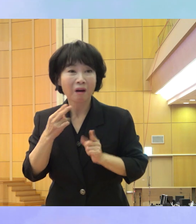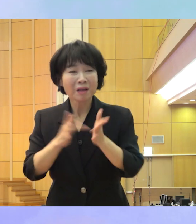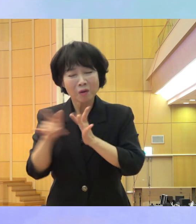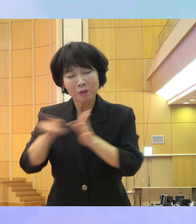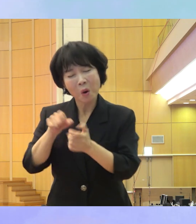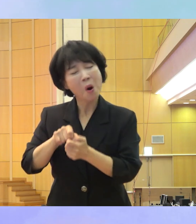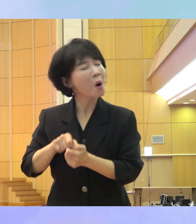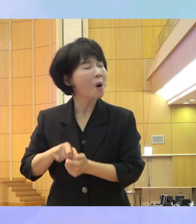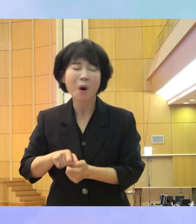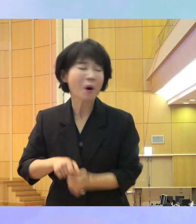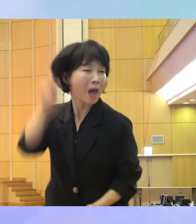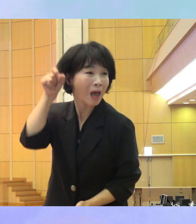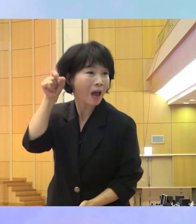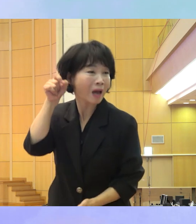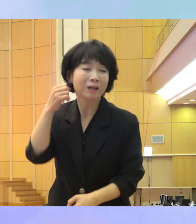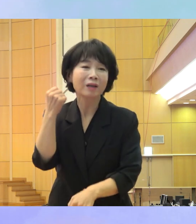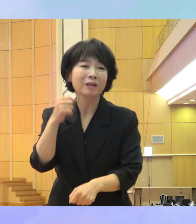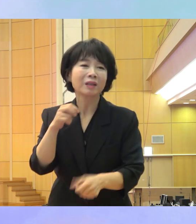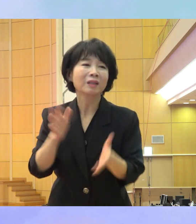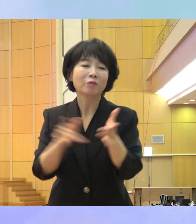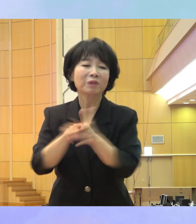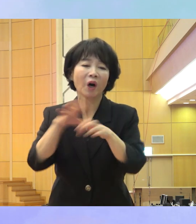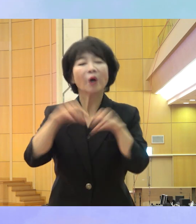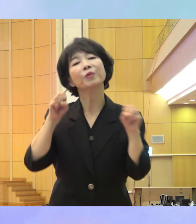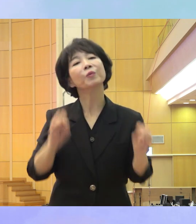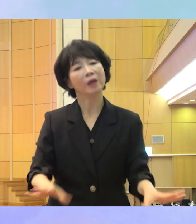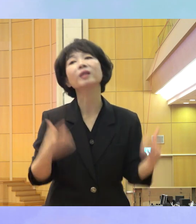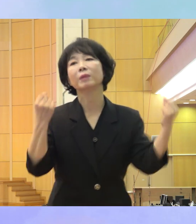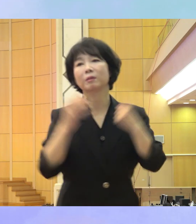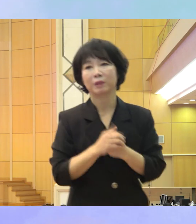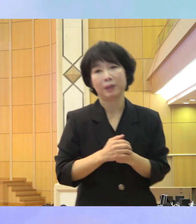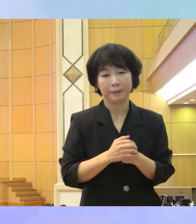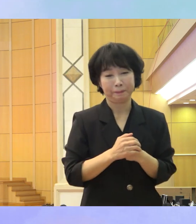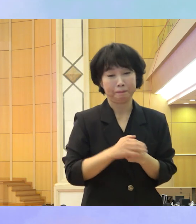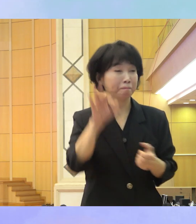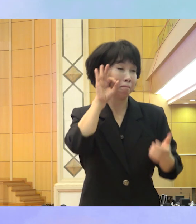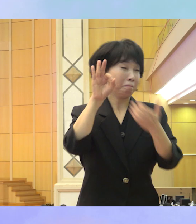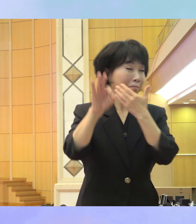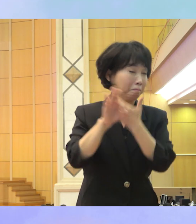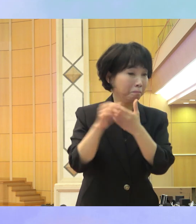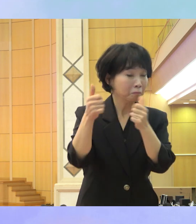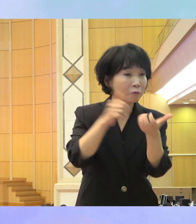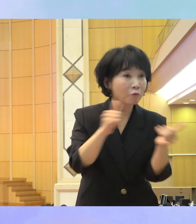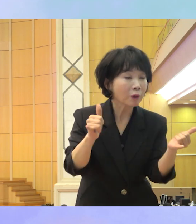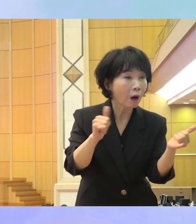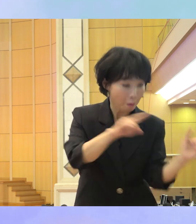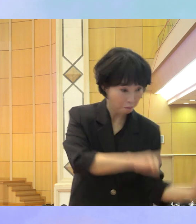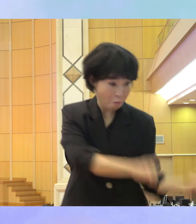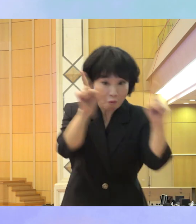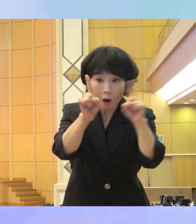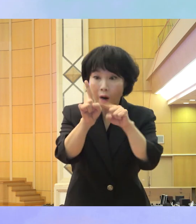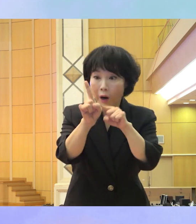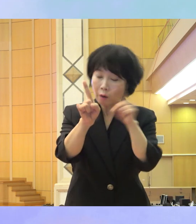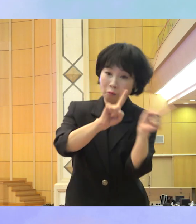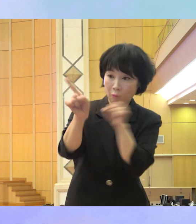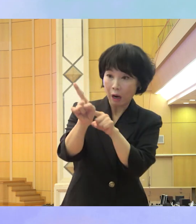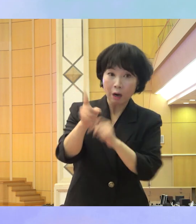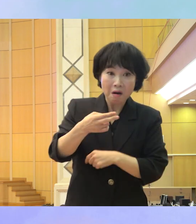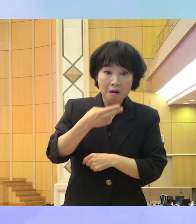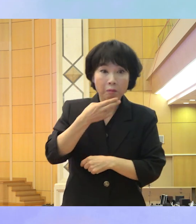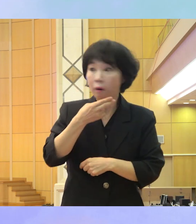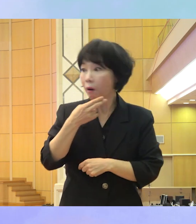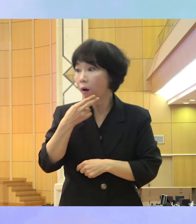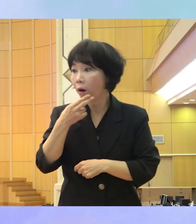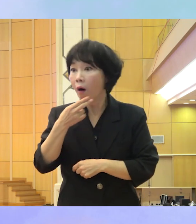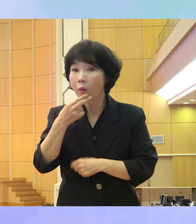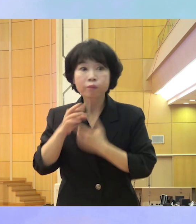예수 믿었다고 하더라도 헛믿은 거예요. 읽어봅시다. 만일 죽은 자의 부활이 없으면, 우리